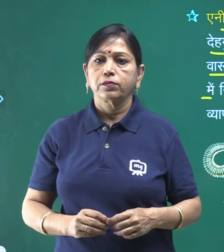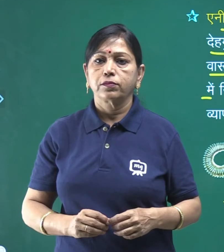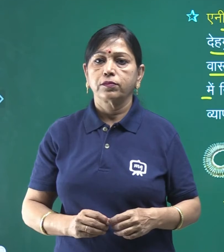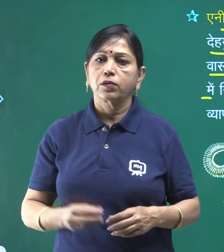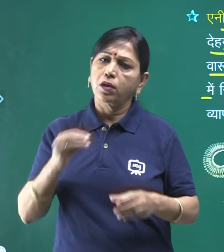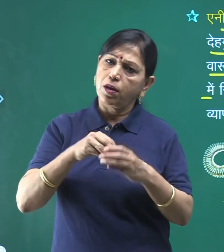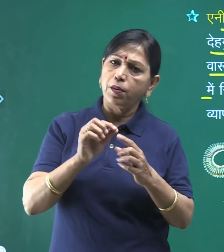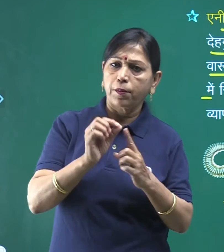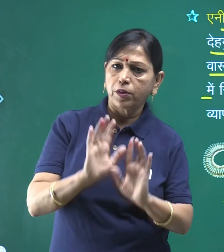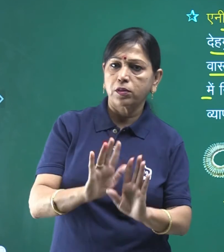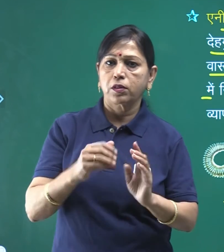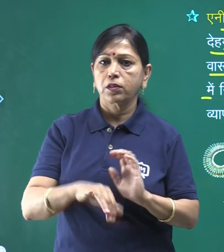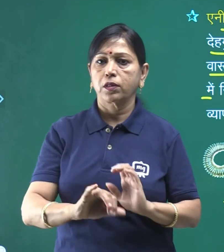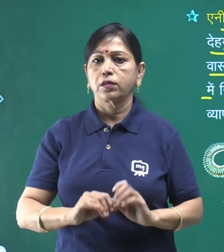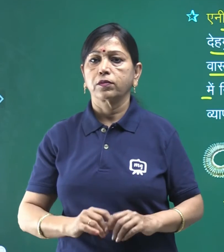निहित रहते हैं।